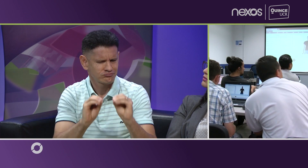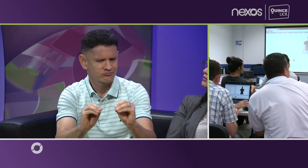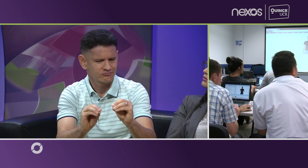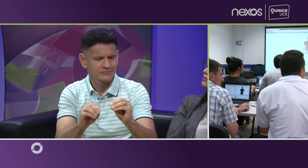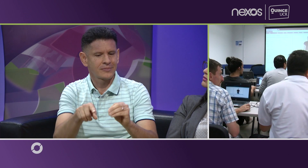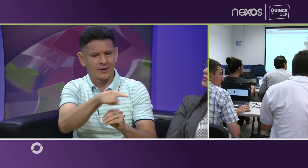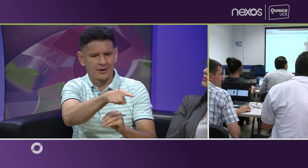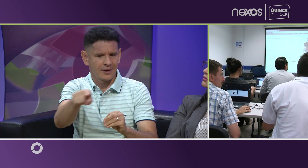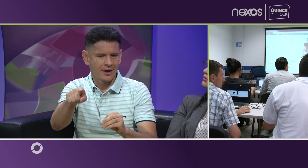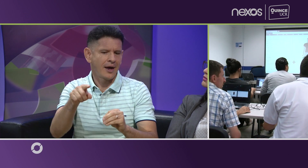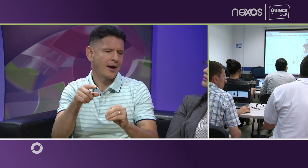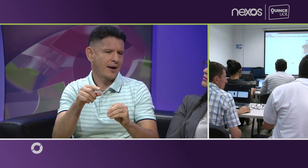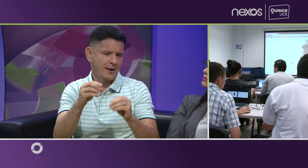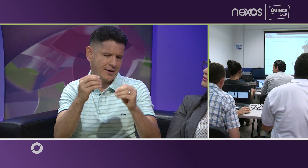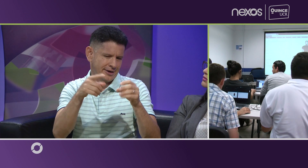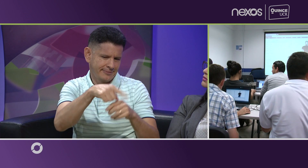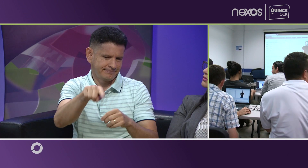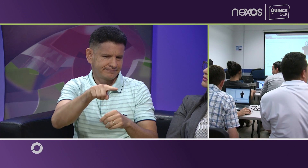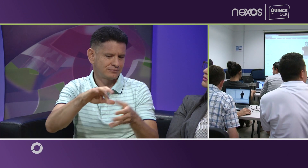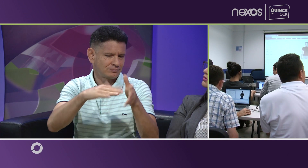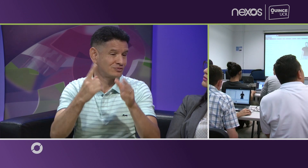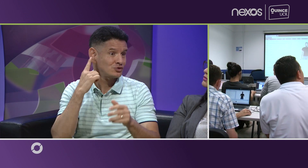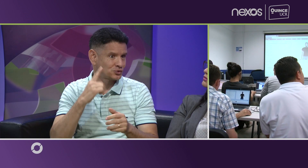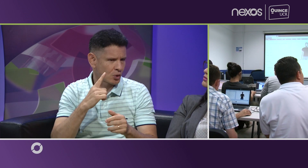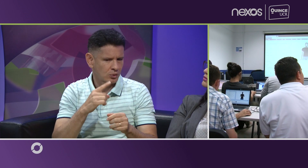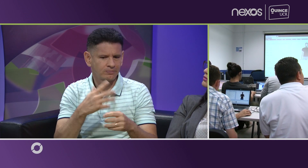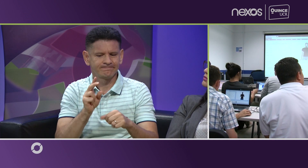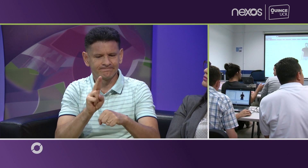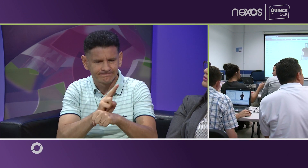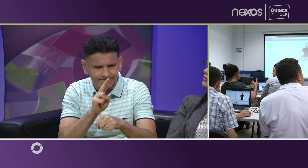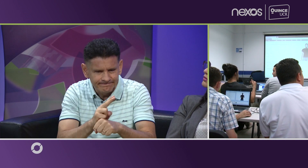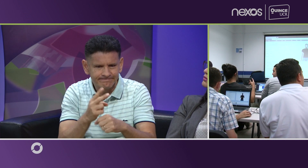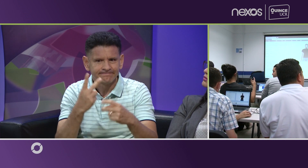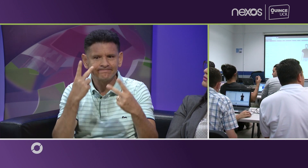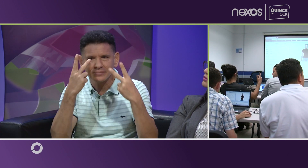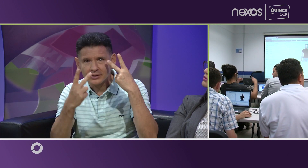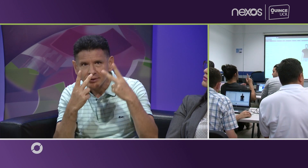de cómo enseñarle a esos estudiantes sordos,